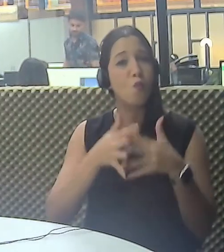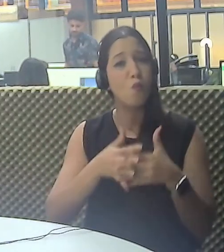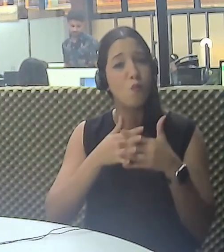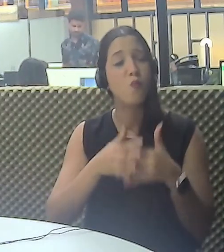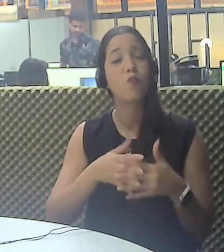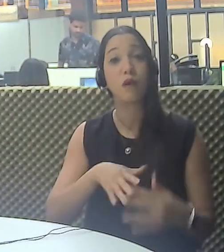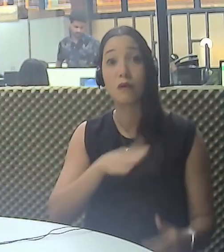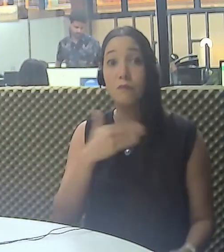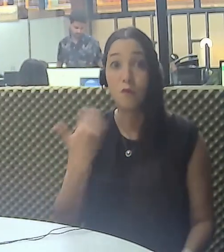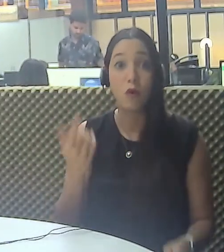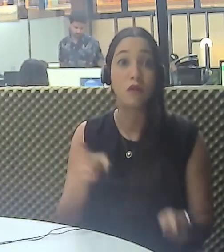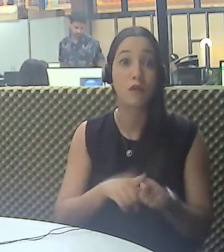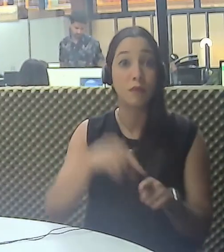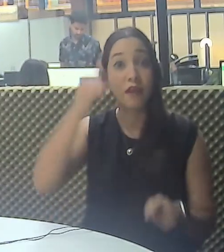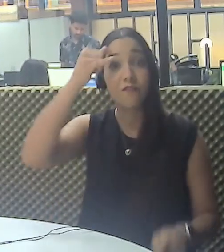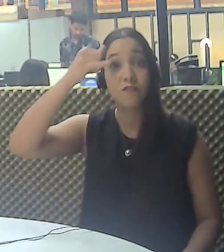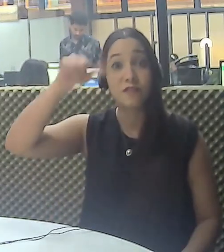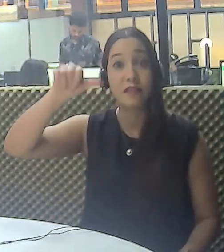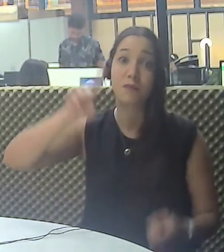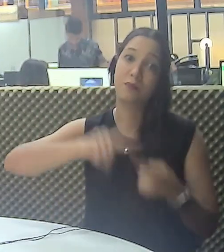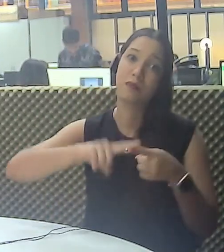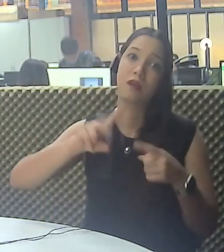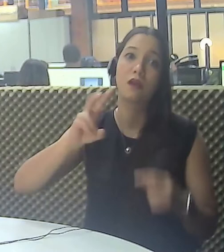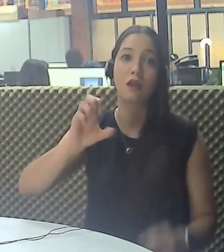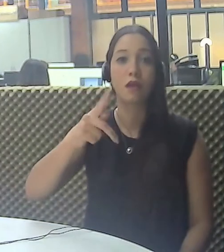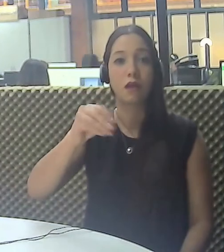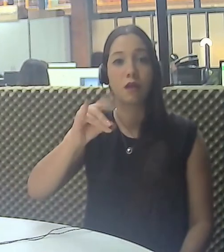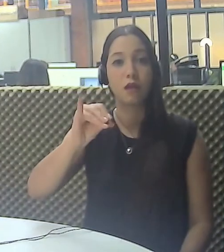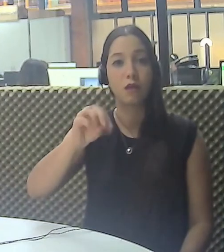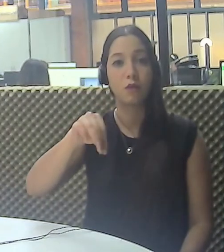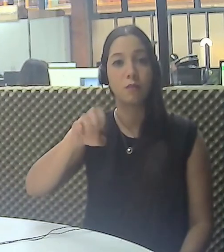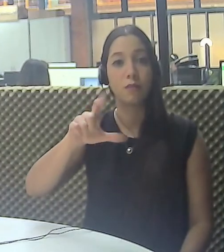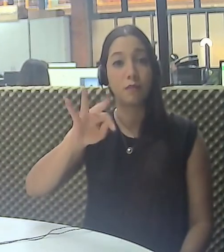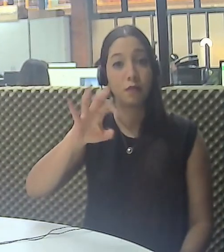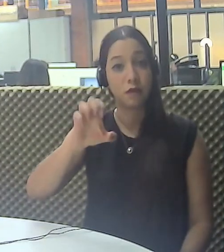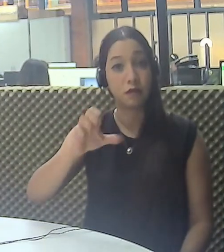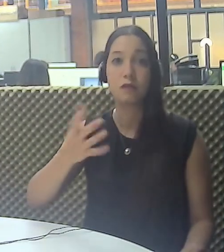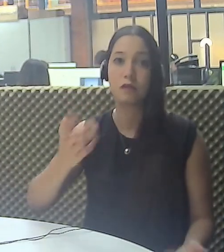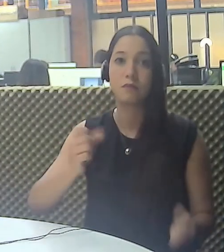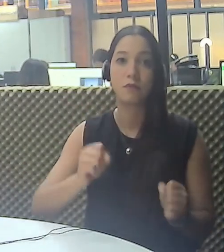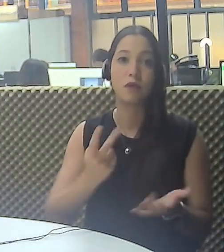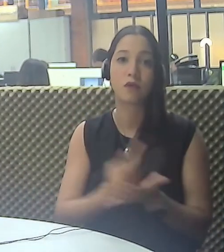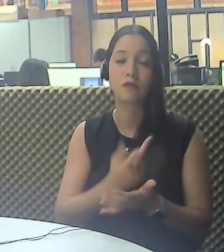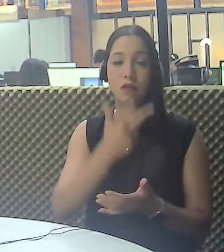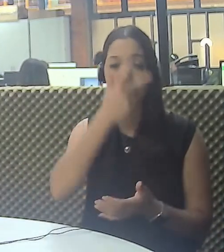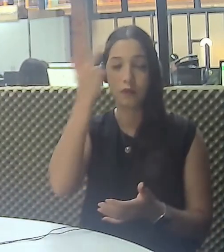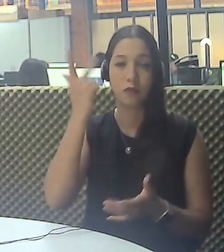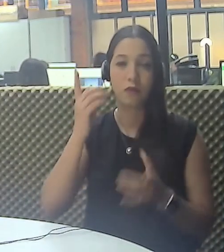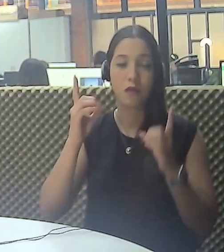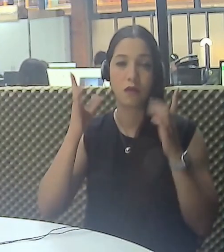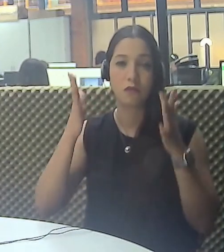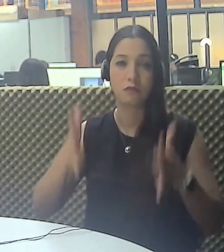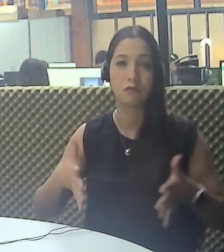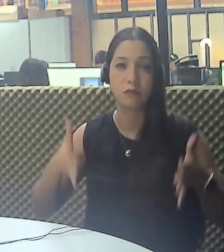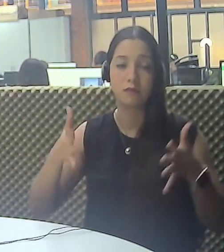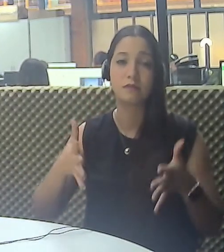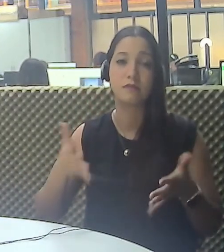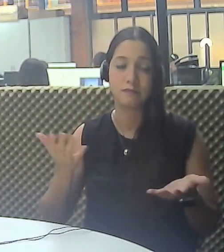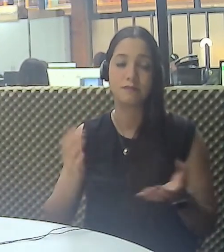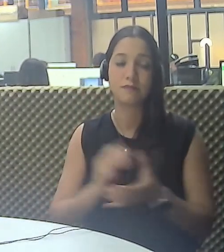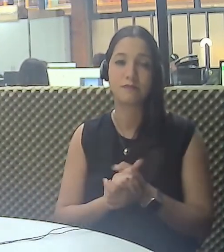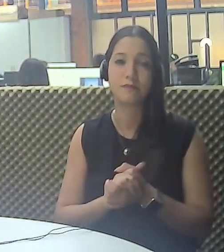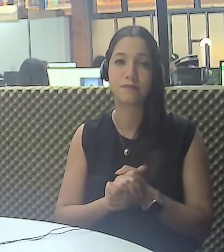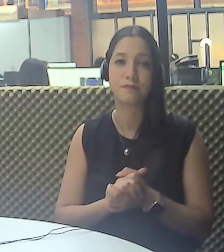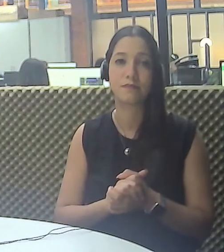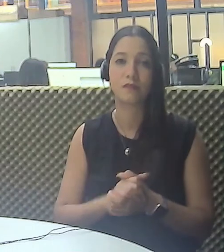até morte, especialmente quando a gente fala aí da poliomielite, que pode levar aí a paralisia, né, que é conhecida como a doença que causa a